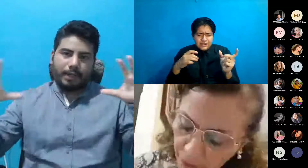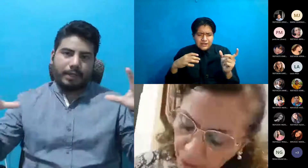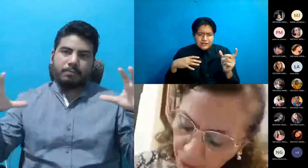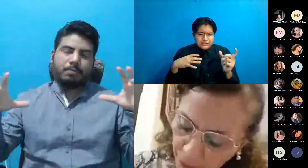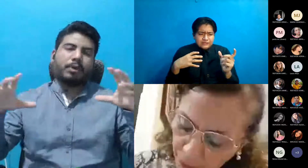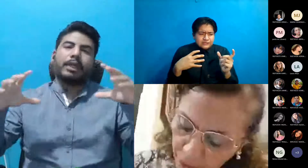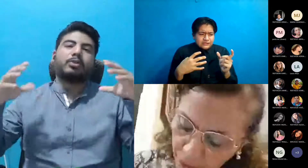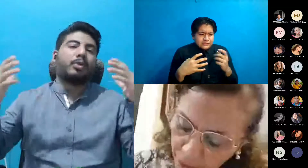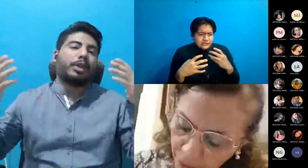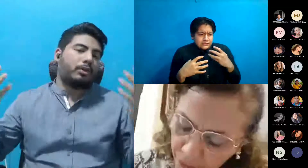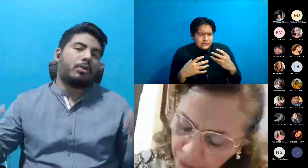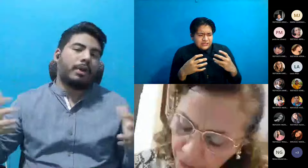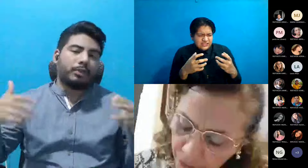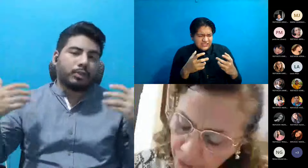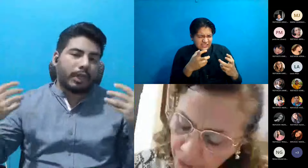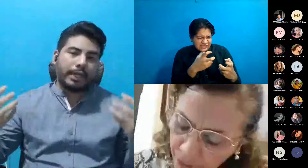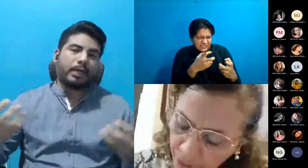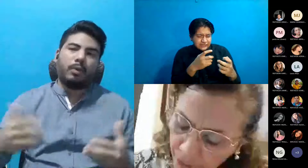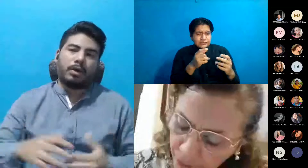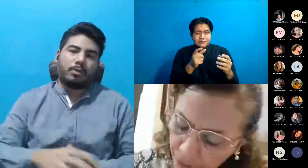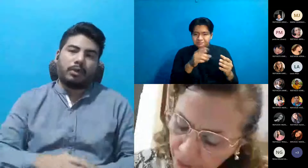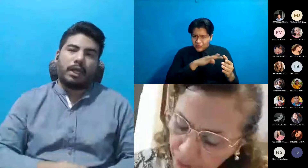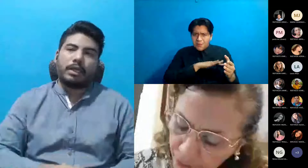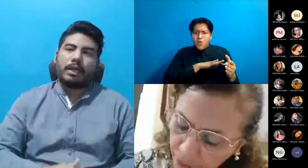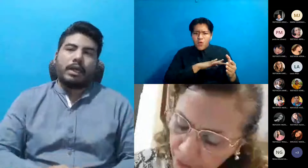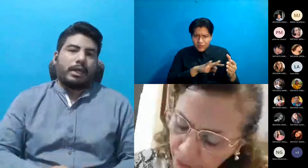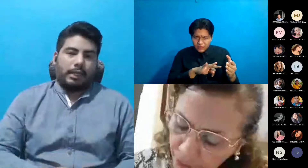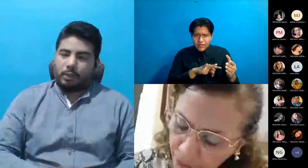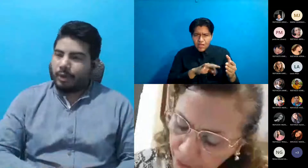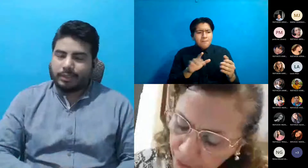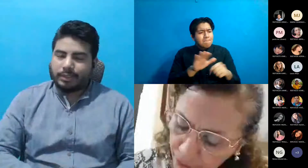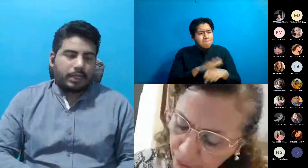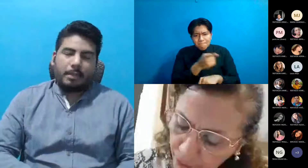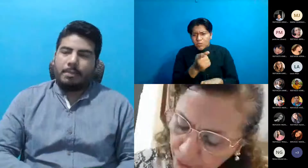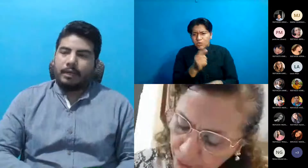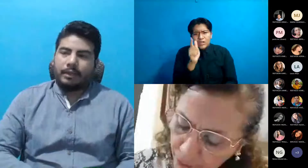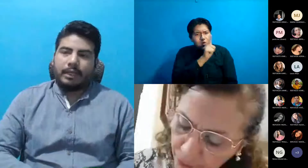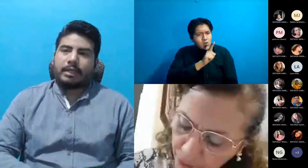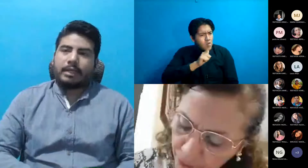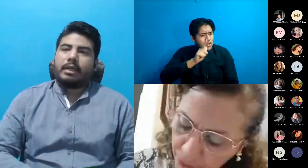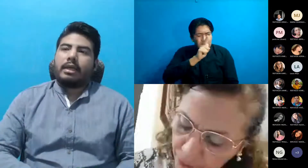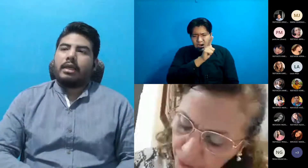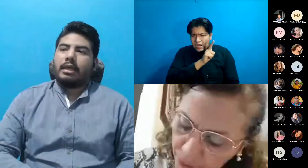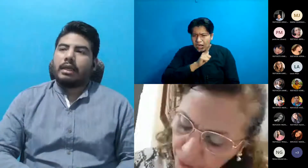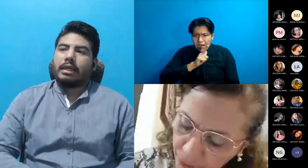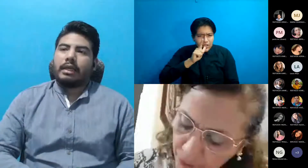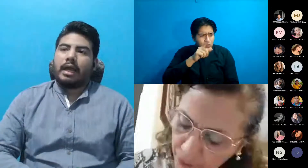toda una complejidad porque es un idioma, es una lengua como tal, y cuesta